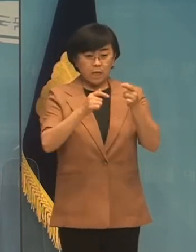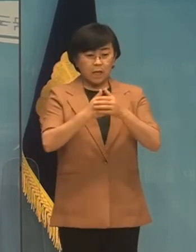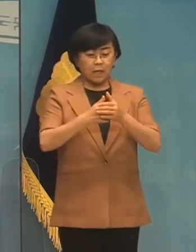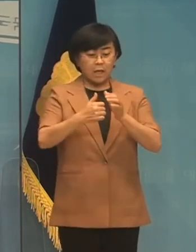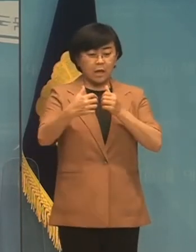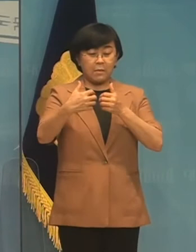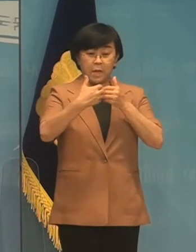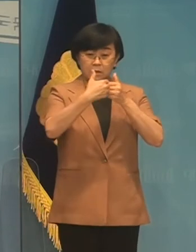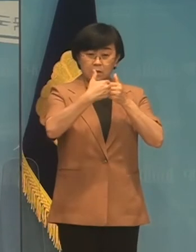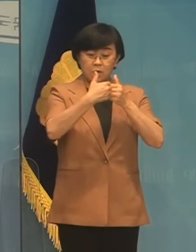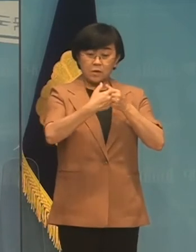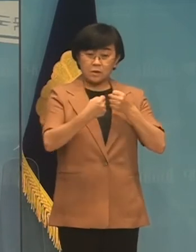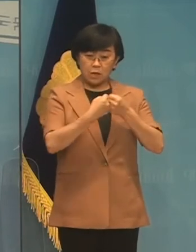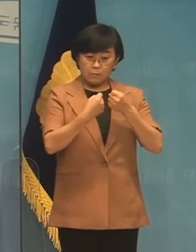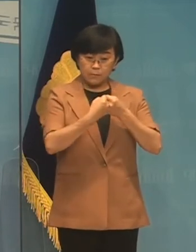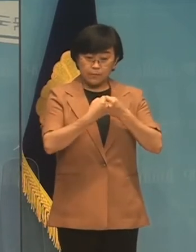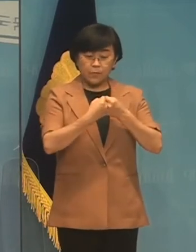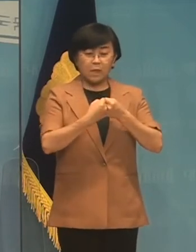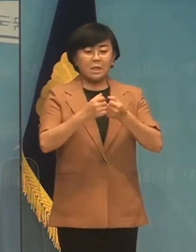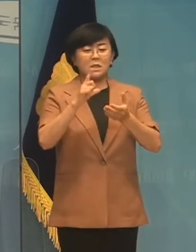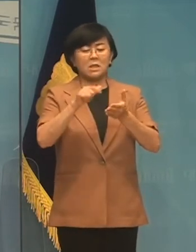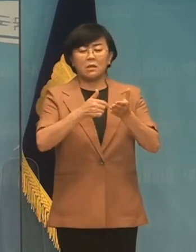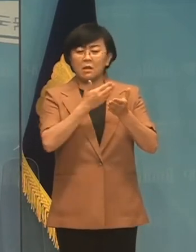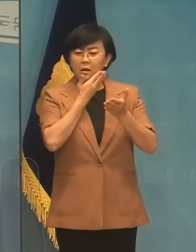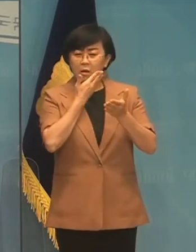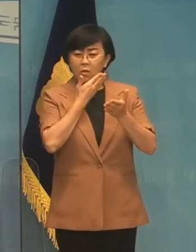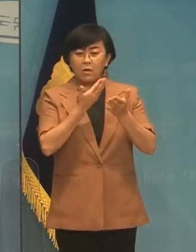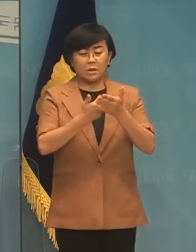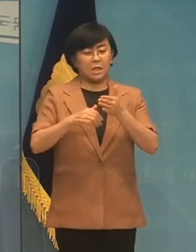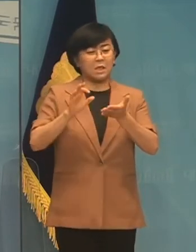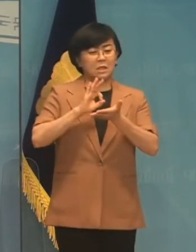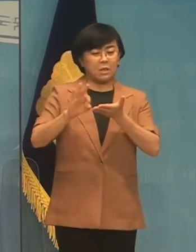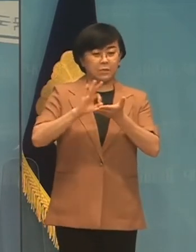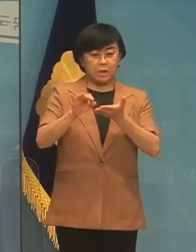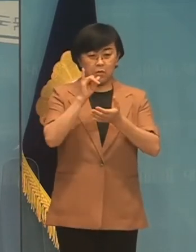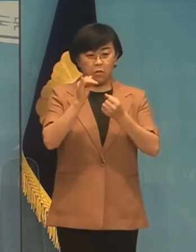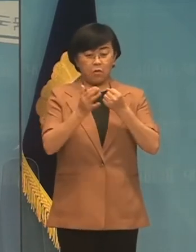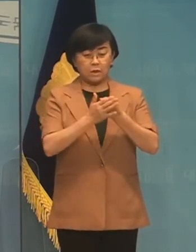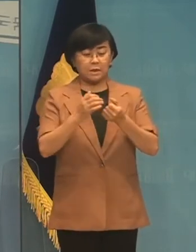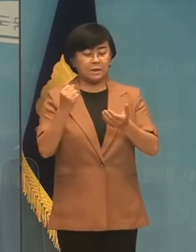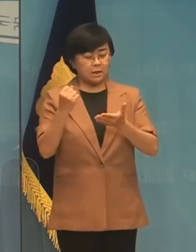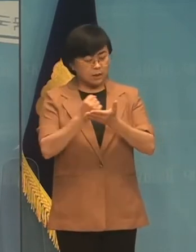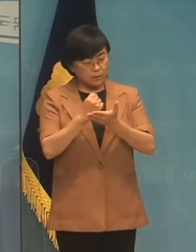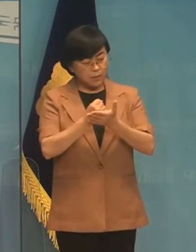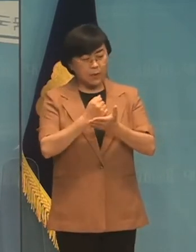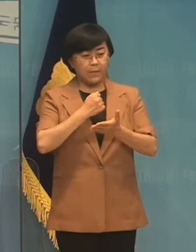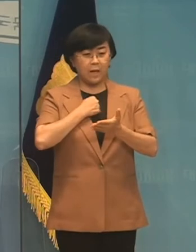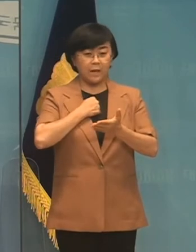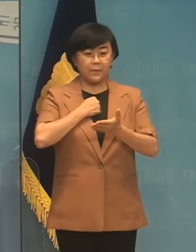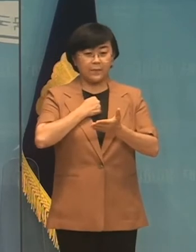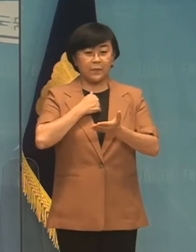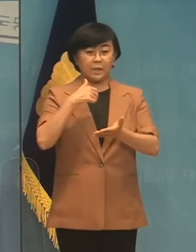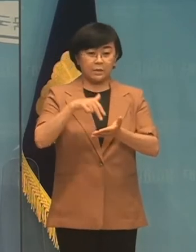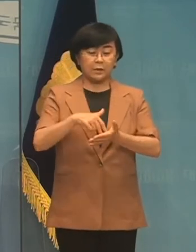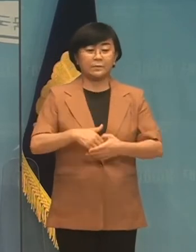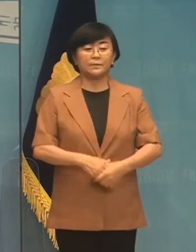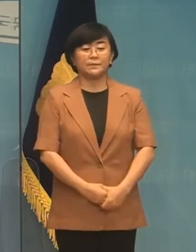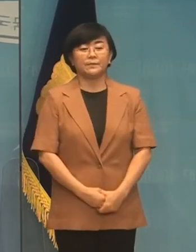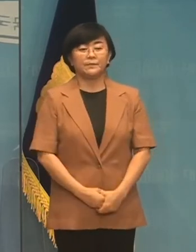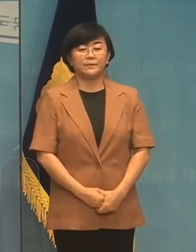맞서 싸우느라 황금 같은 시간을 허비하고도 있습니다. 한심하고 답답하고 참담한